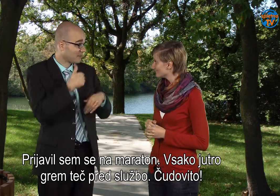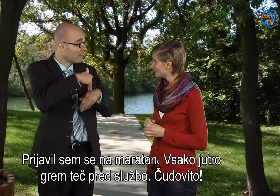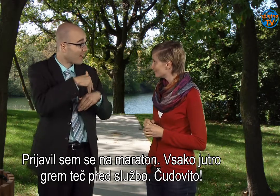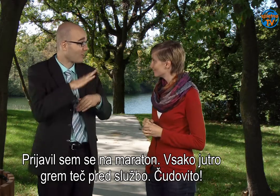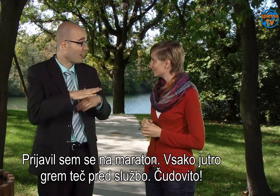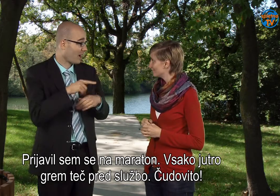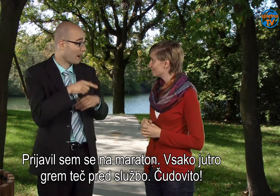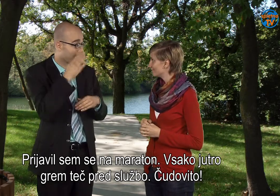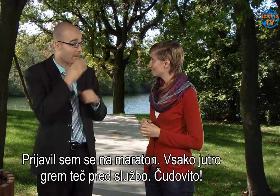Prijavil sem se na maraton.